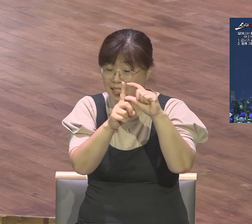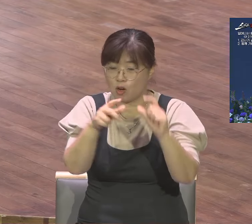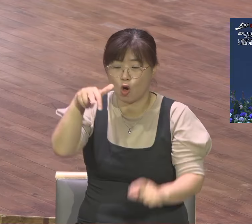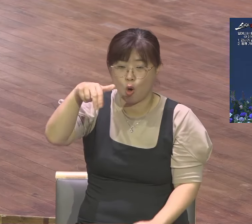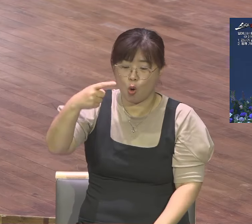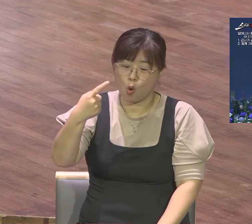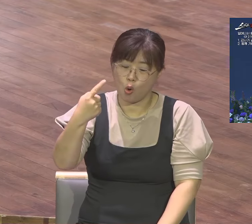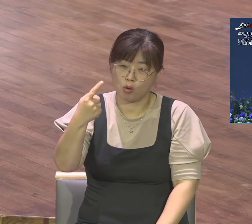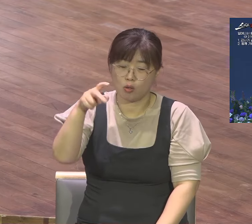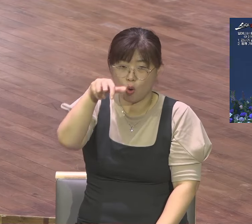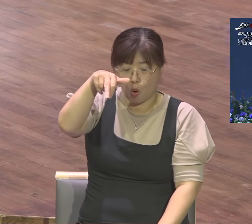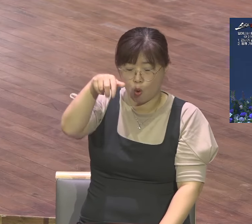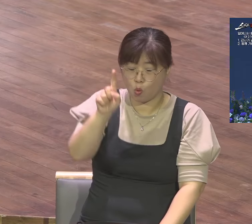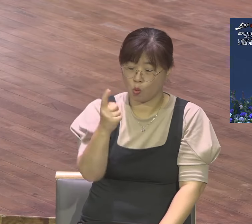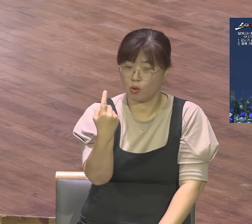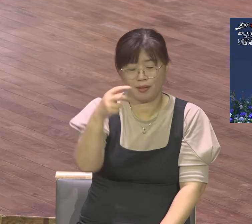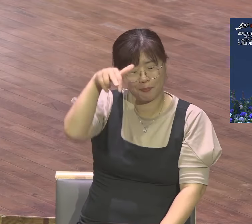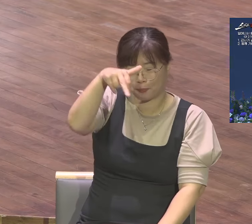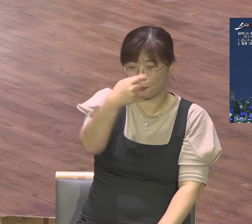할지라도